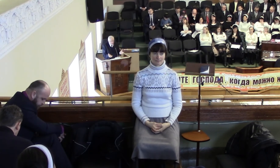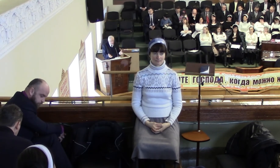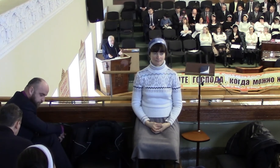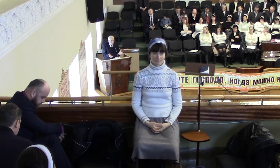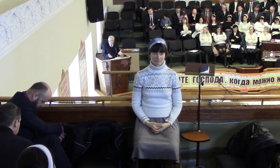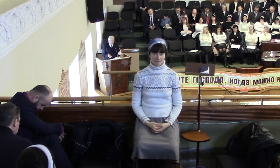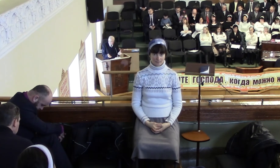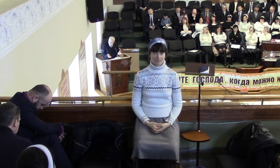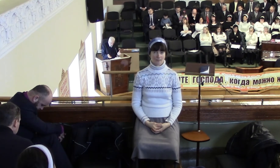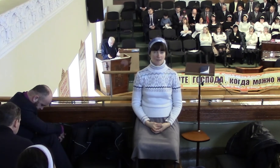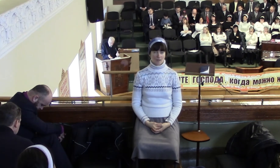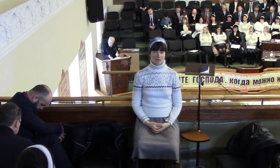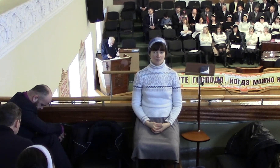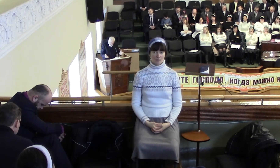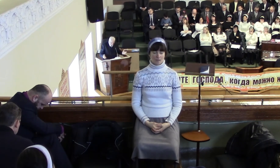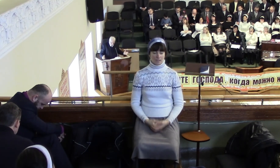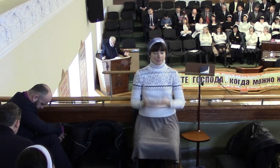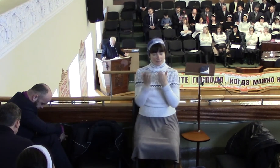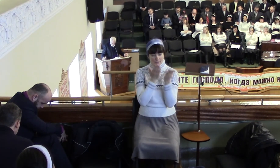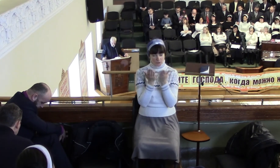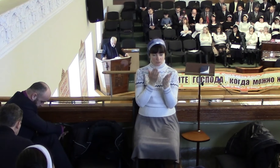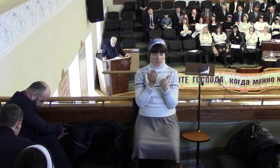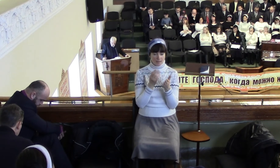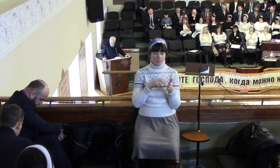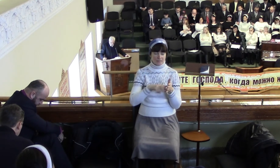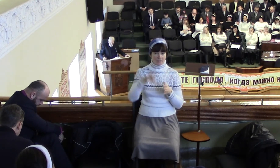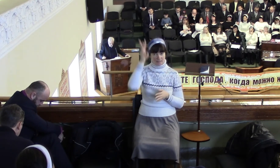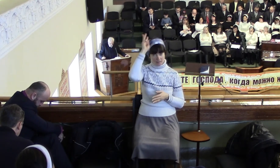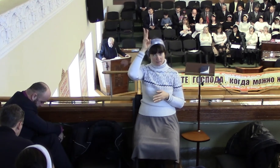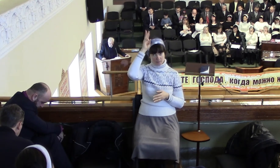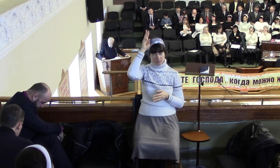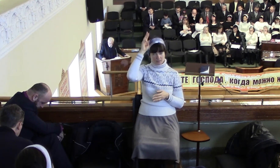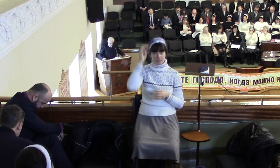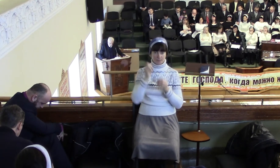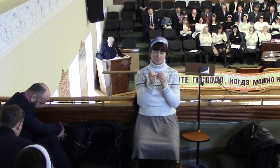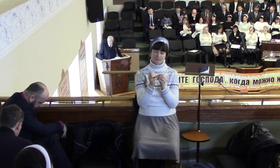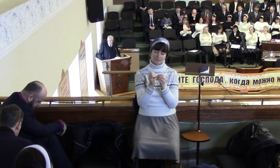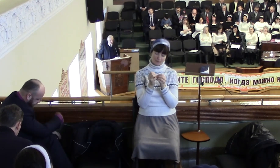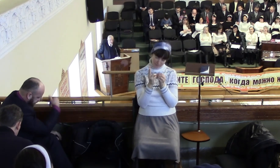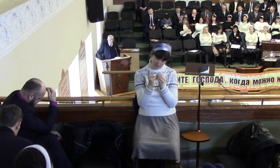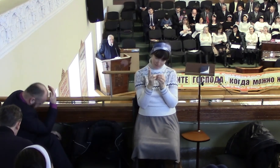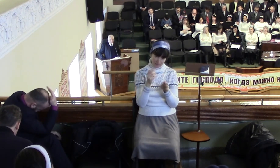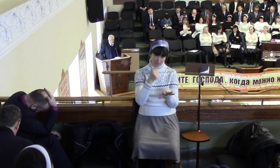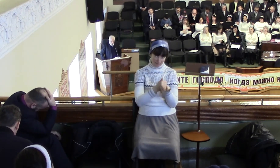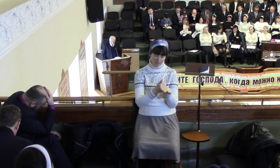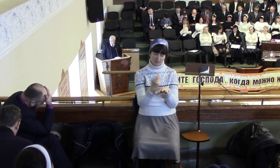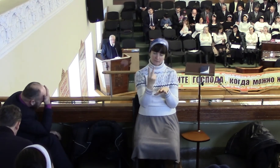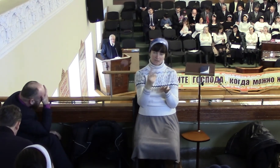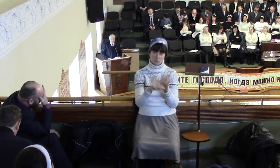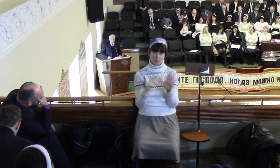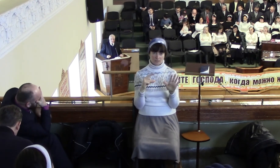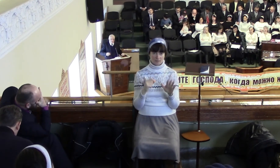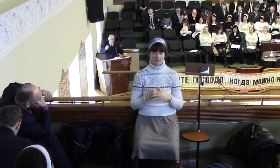дьяволом совершена победа. И мы читаем теперь послание Римлянам, 12 глава, 2 стих. Победа над